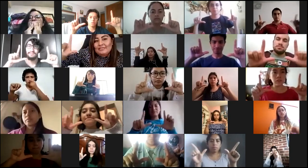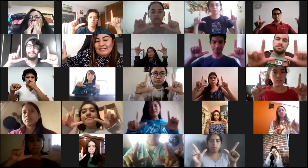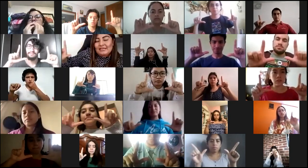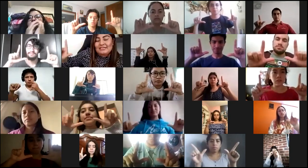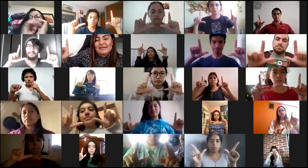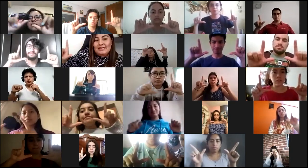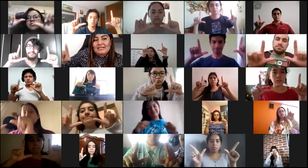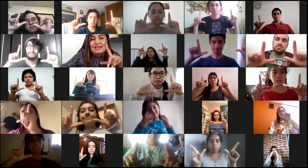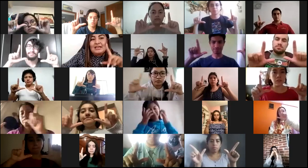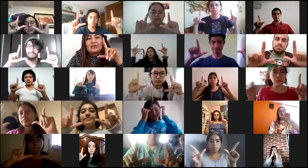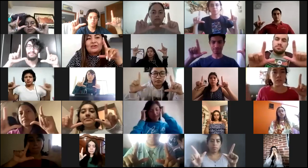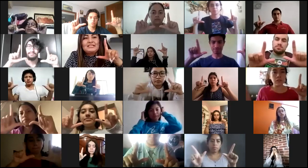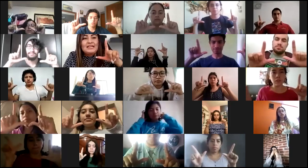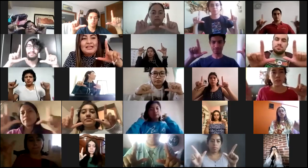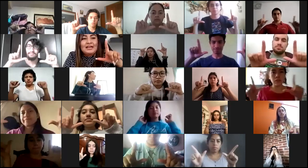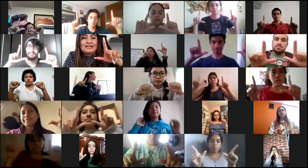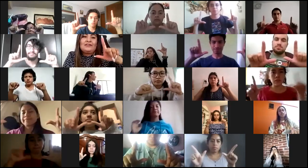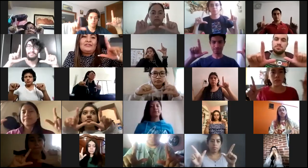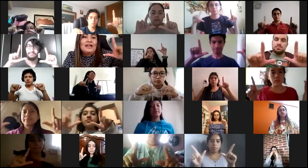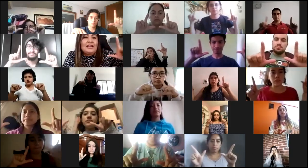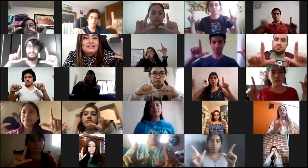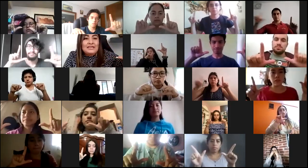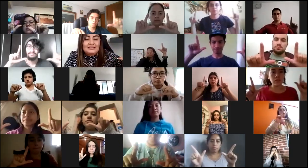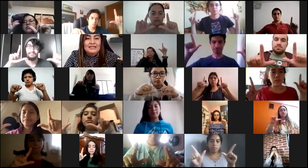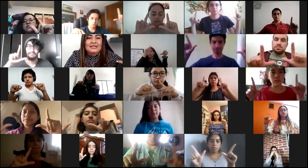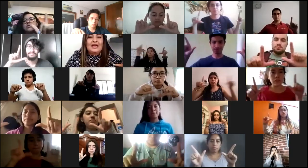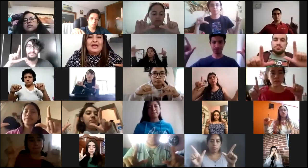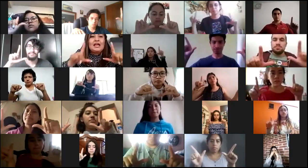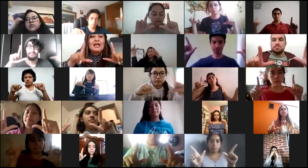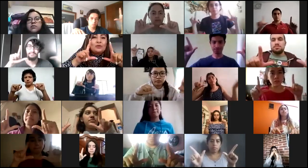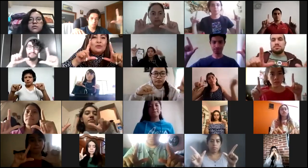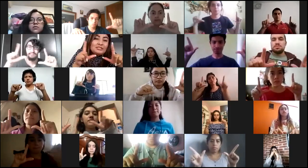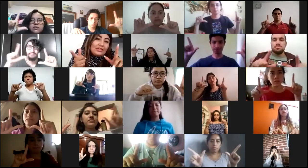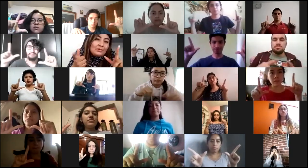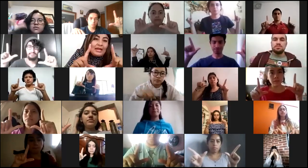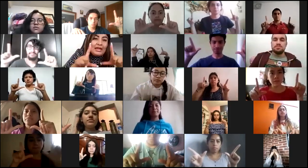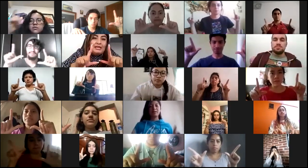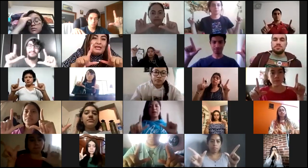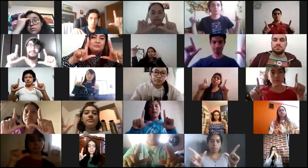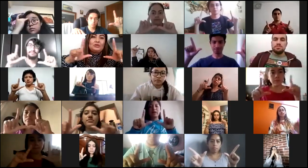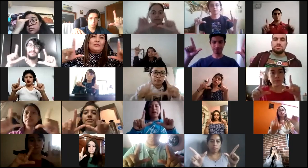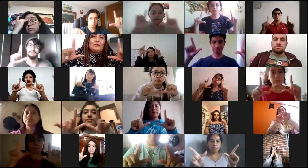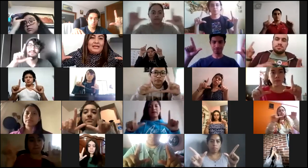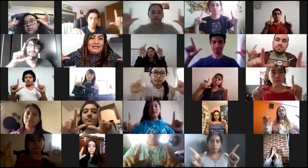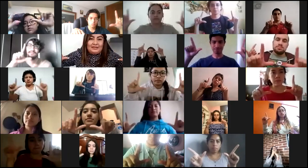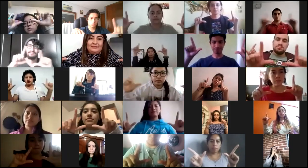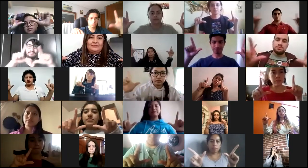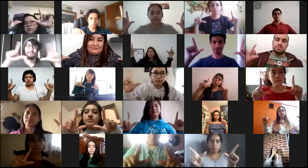derecha. Si la hago con la izquierda, hacia afuera es a la izquierda. ¿Cómo sería doble L? Doble L.